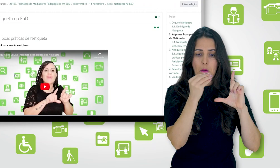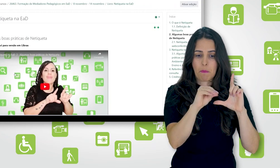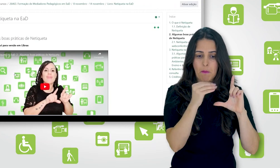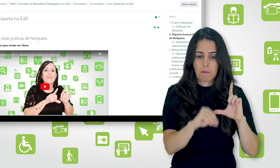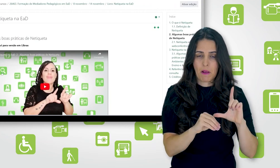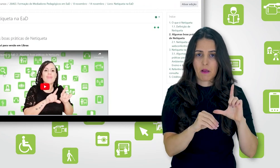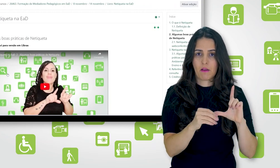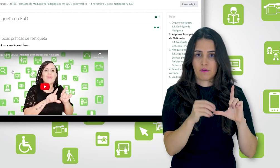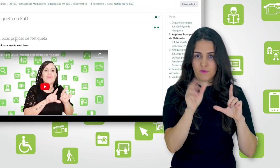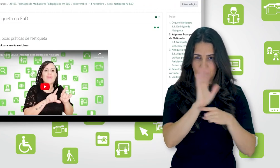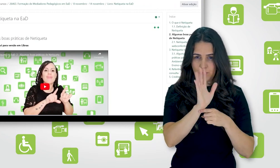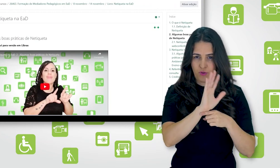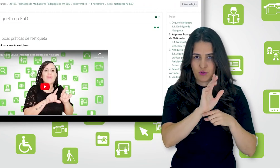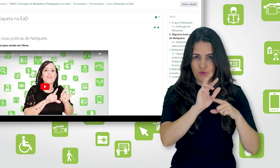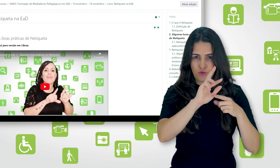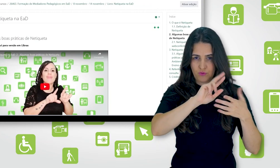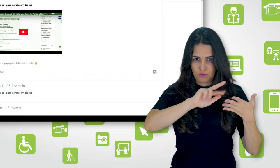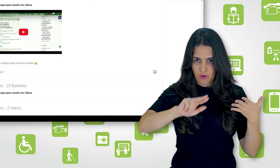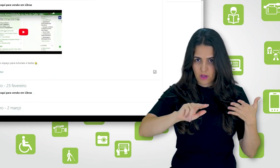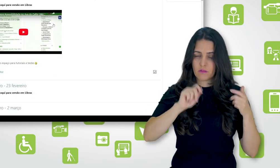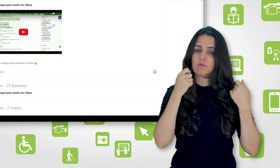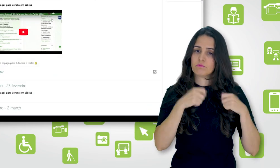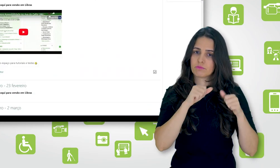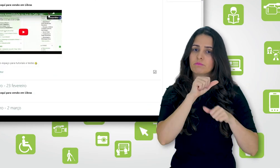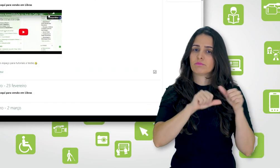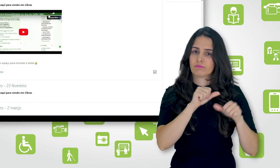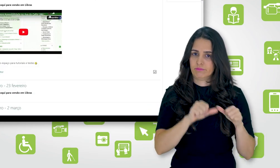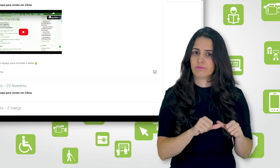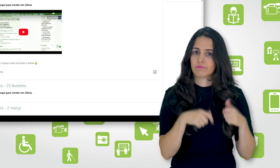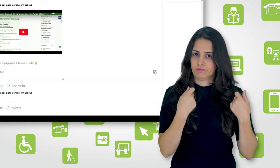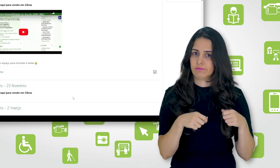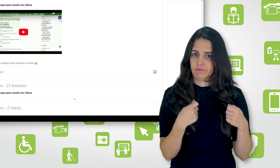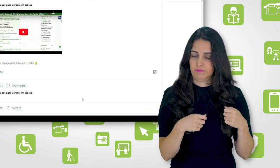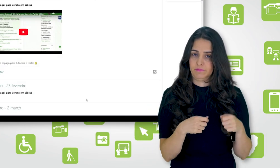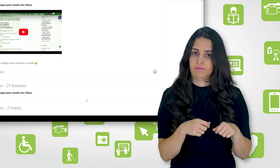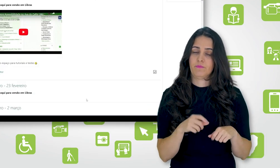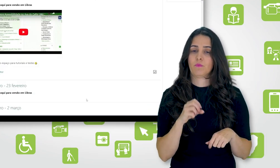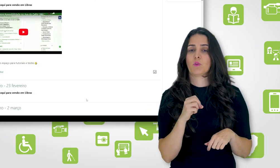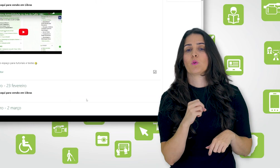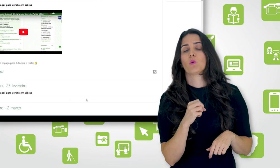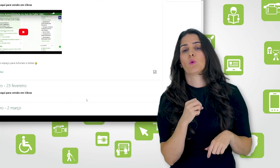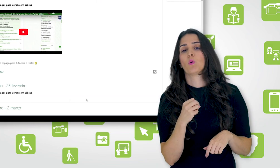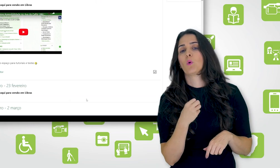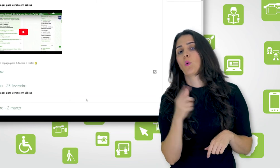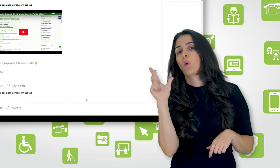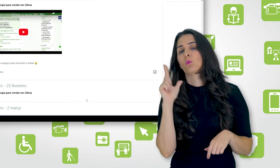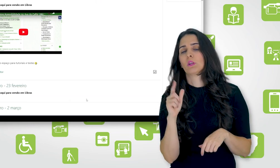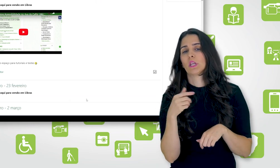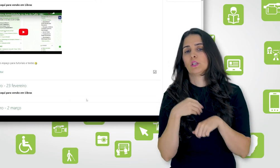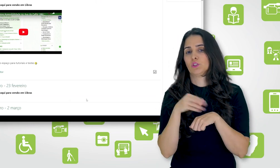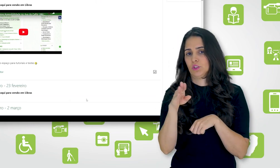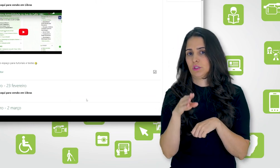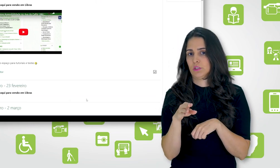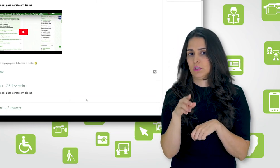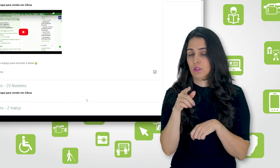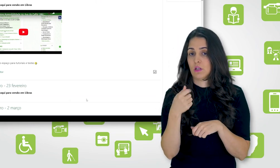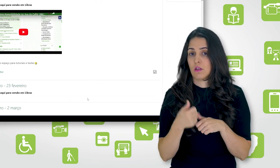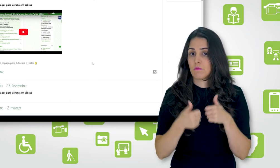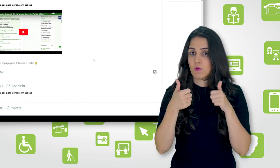também teria que fazer esse procedimento uma dica é você utilizar um editor de texto antes então